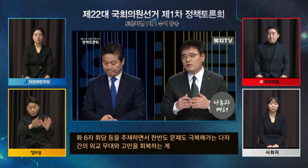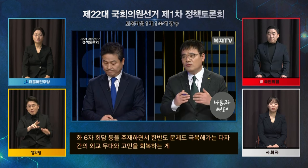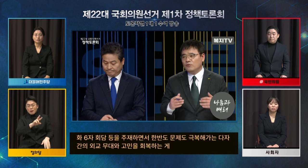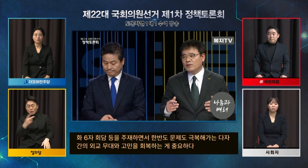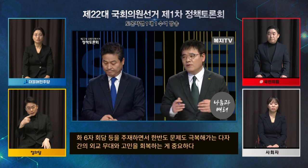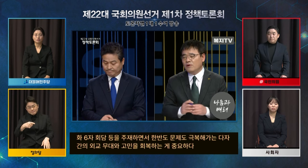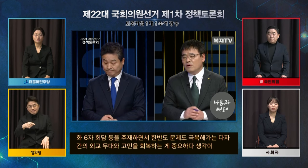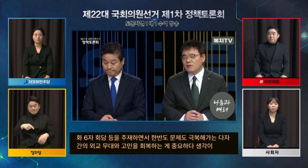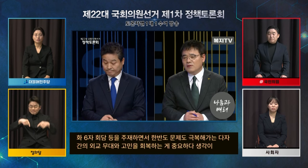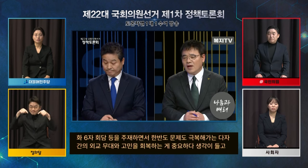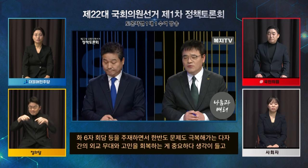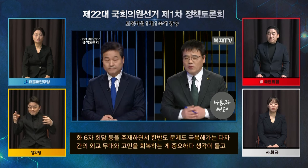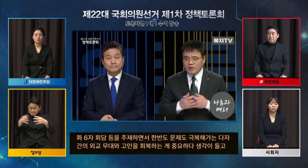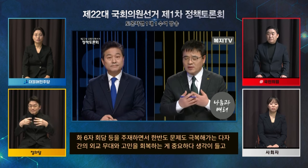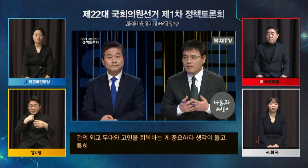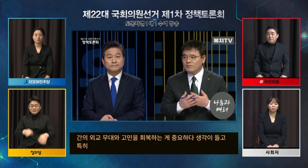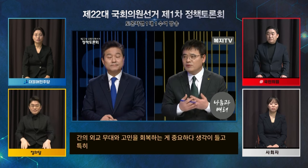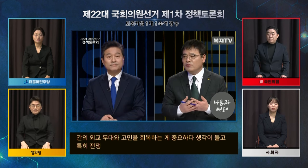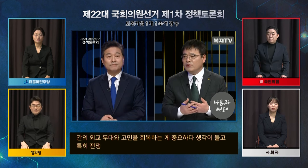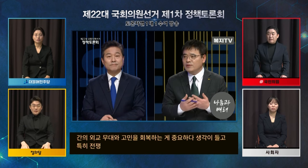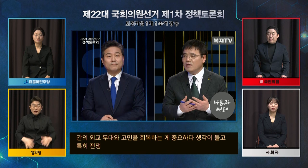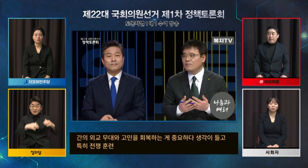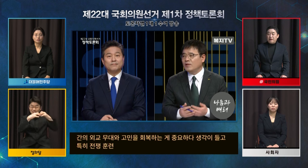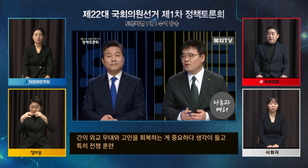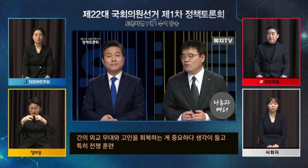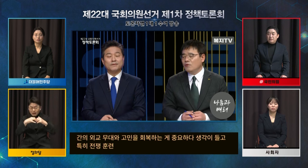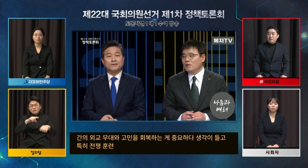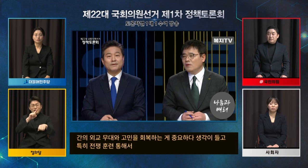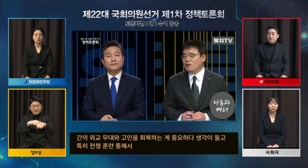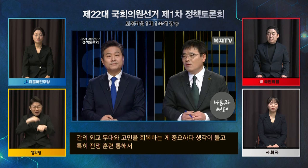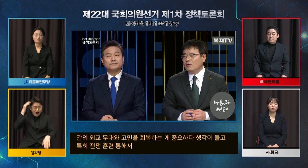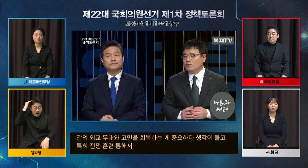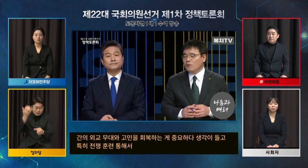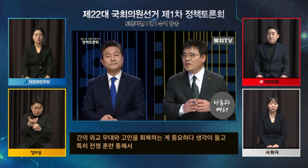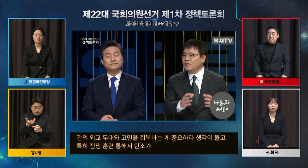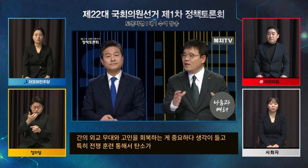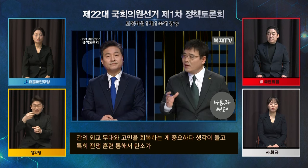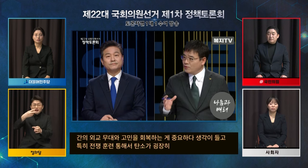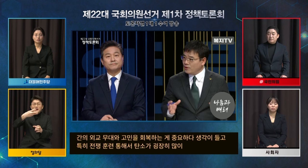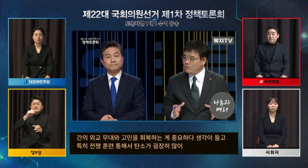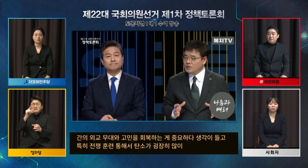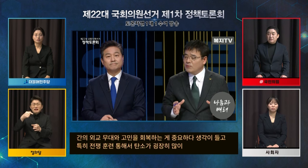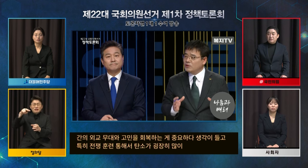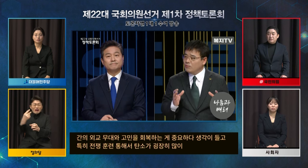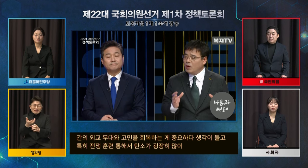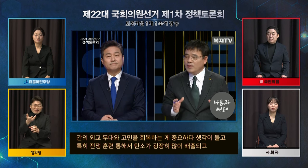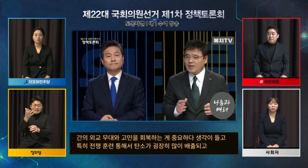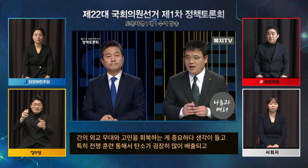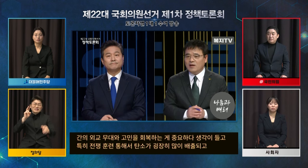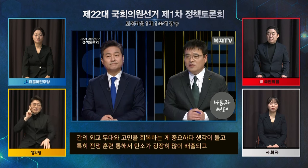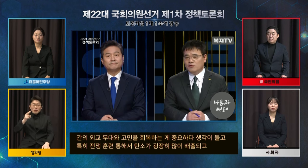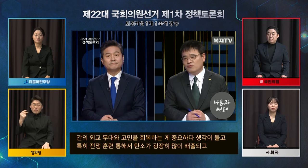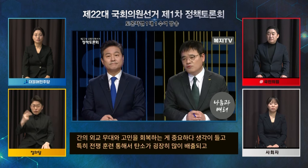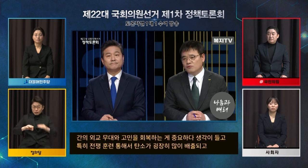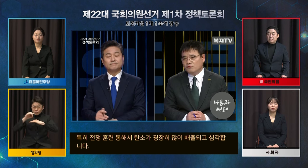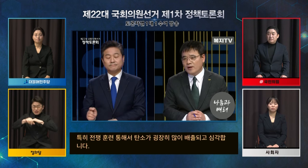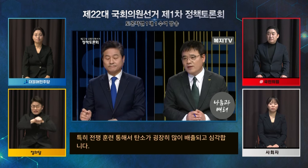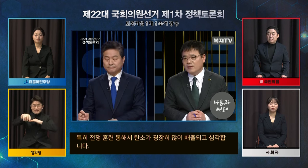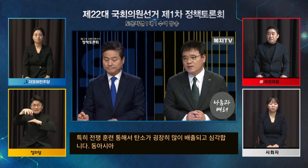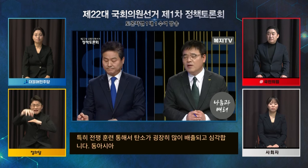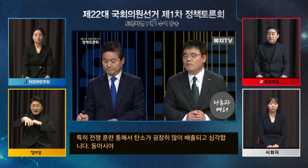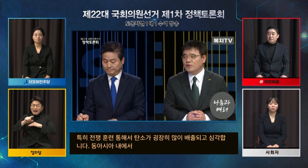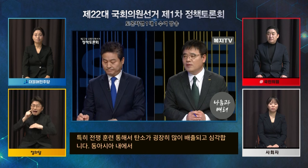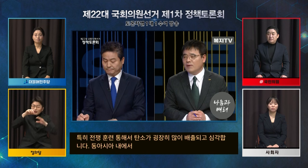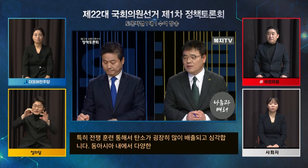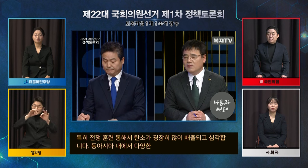훈련들이나 이런 걸 통해서 탄소가 굉장히 많이 비출되고 심각합니다. 그리고 동아시아 내에서의 미세먼지를 포함한 다양한 기후와